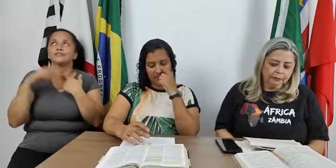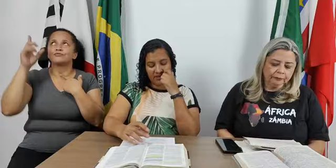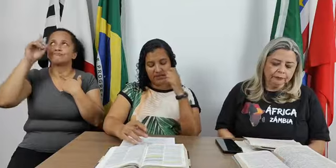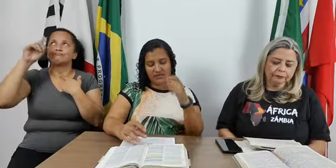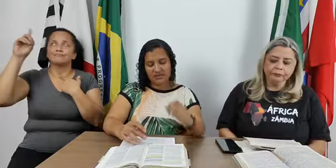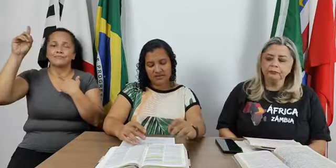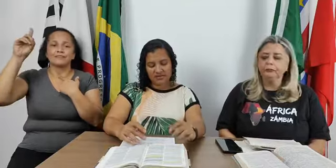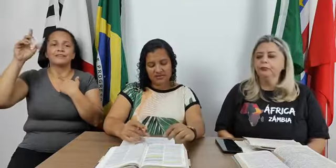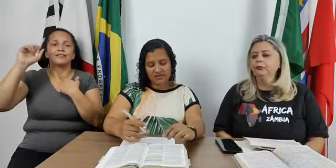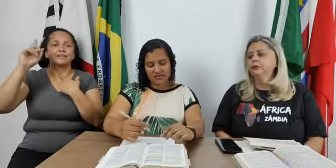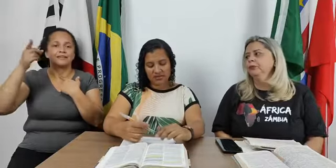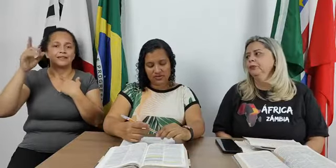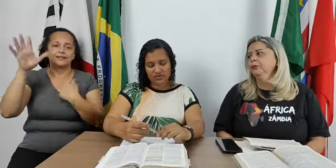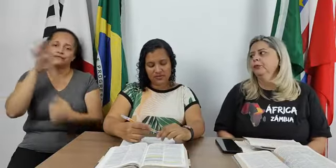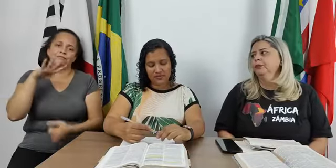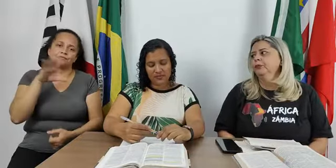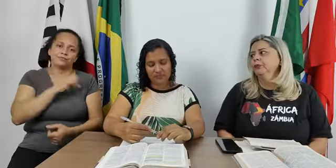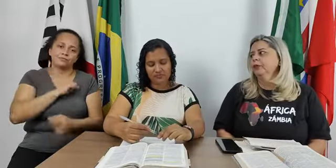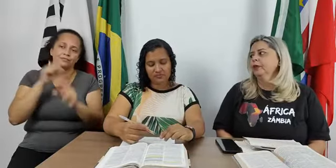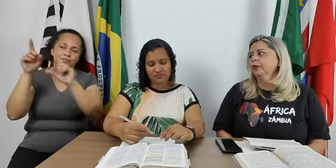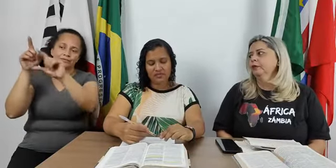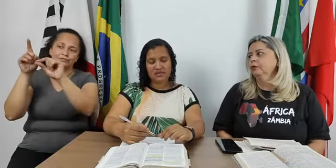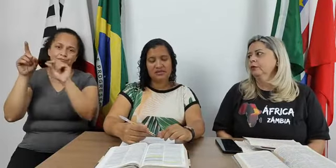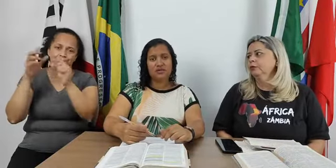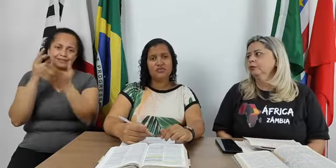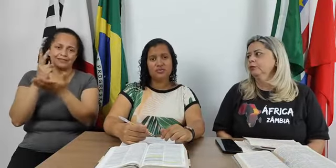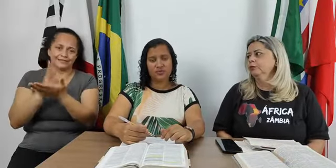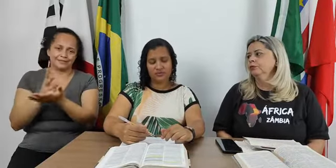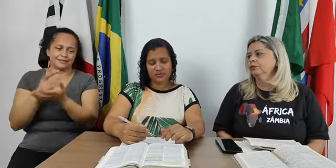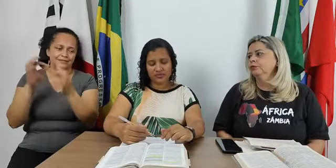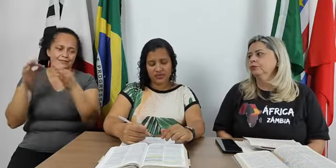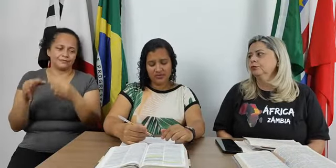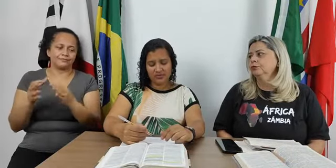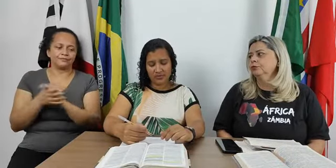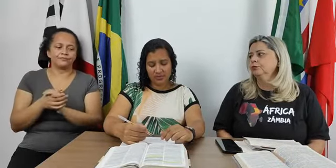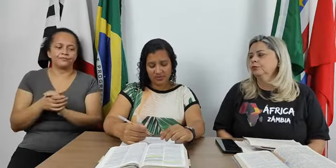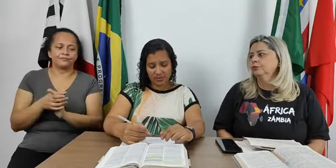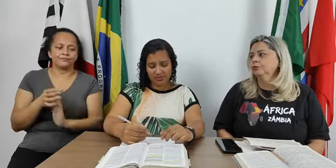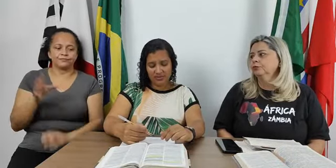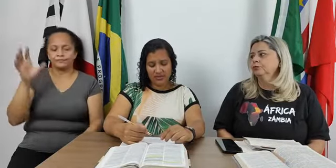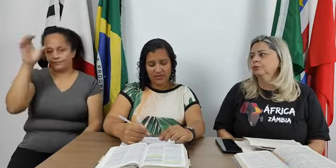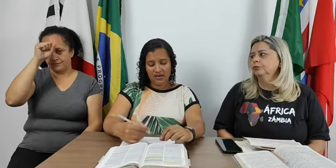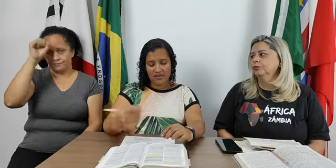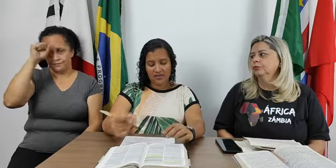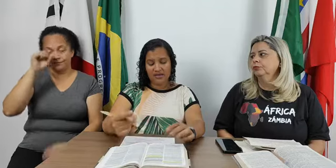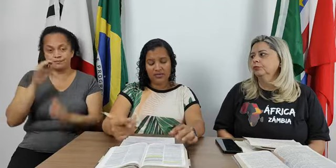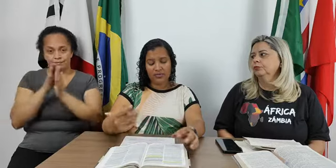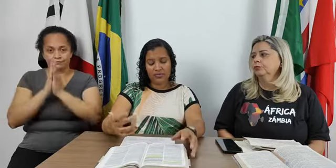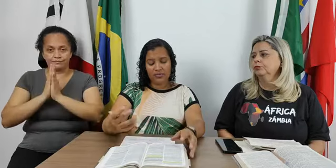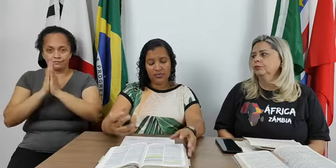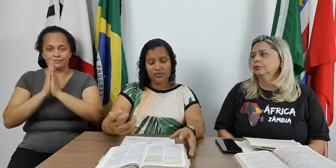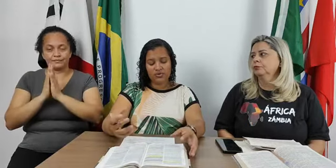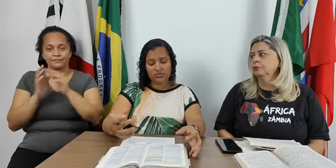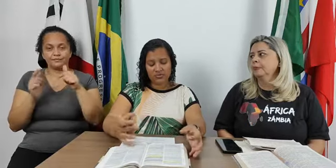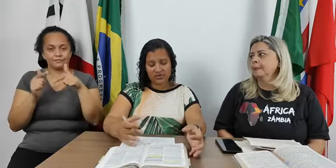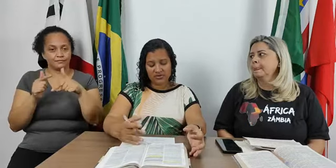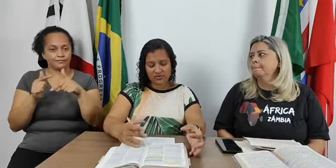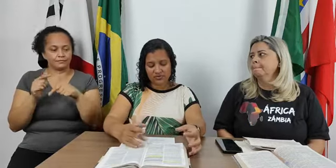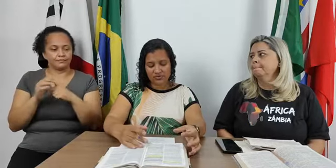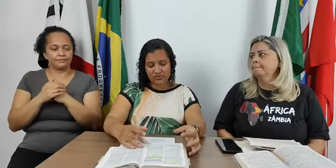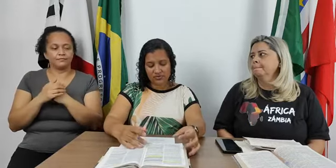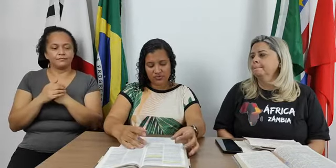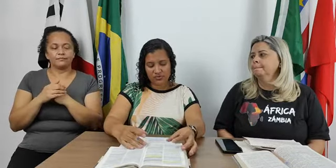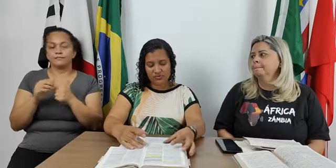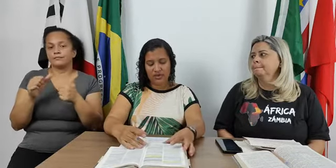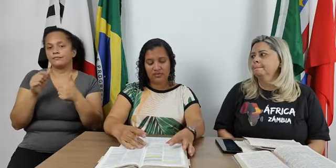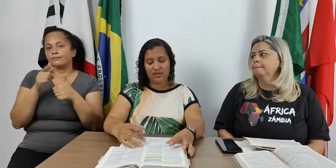nós aprendemos aqui através dessa oração 7 pontos, né? Primeiro, o primeiro motivo de